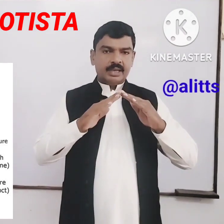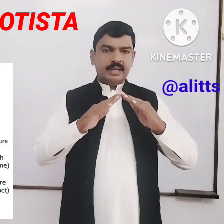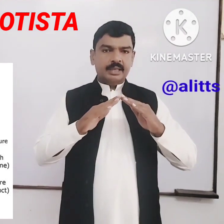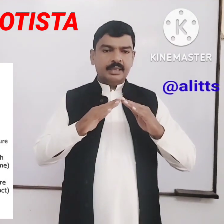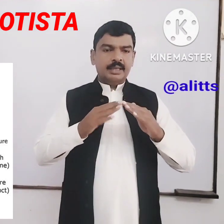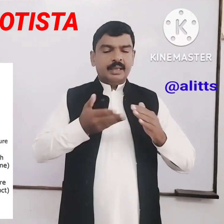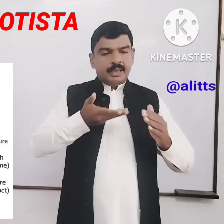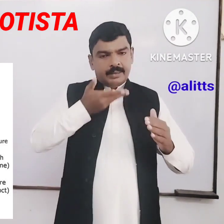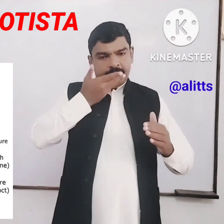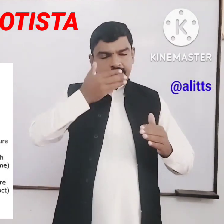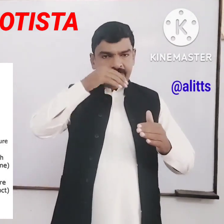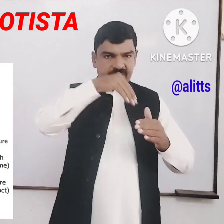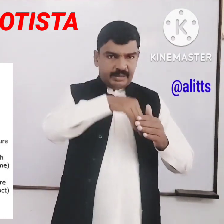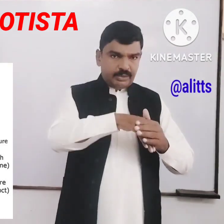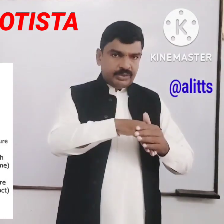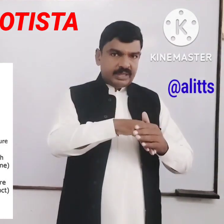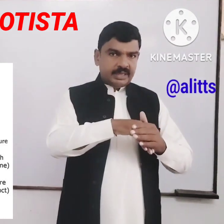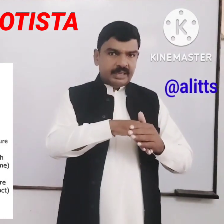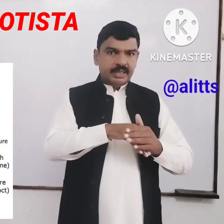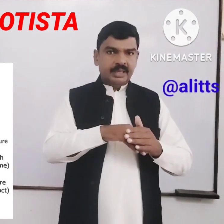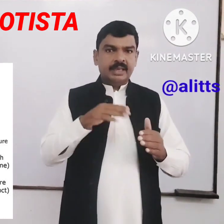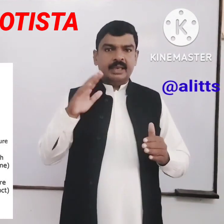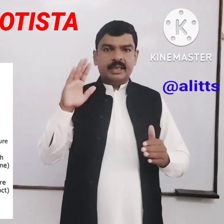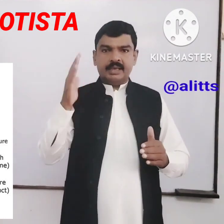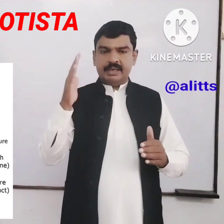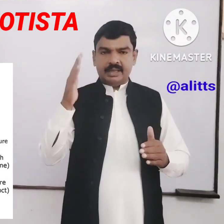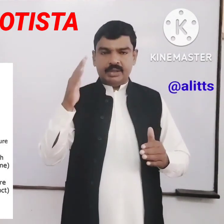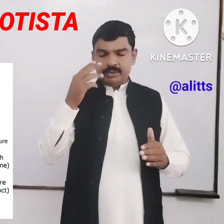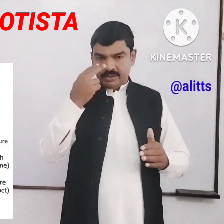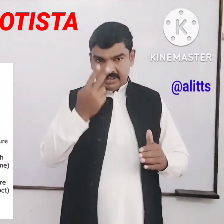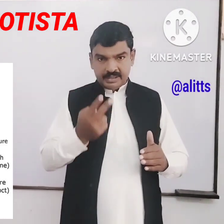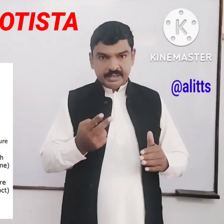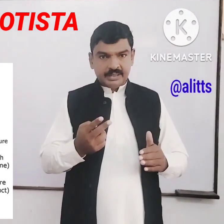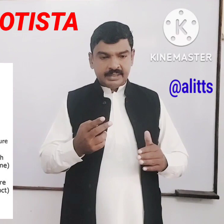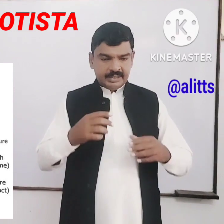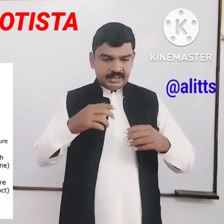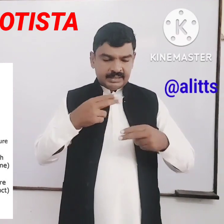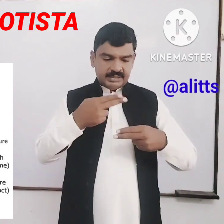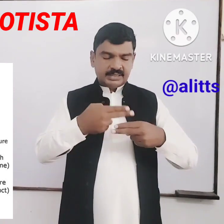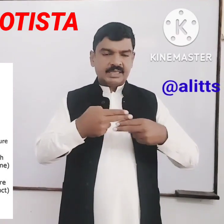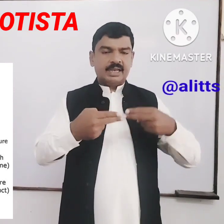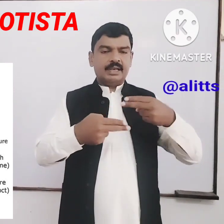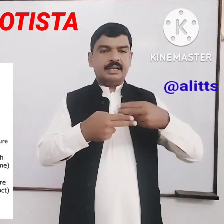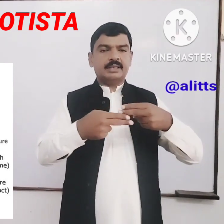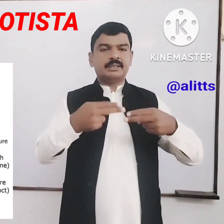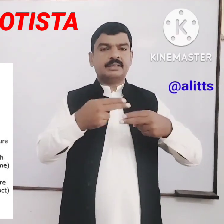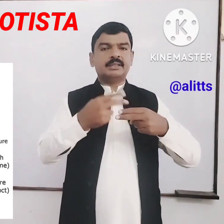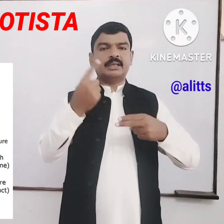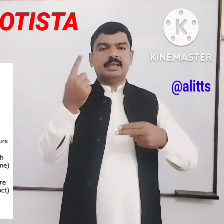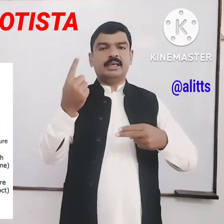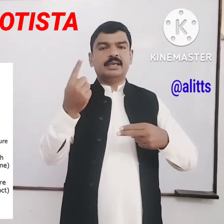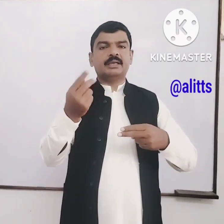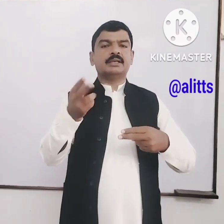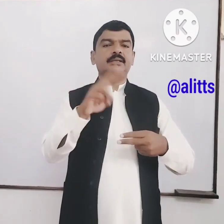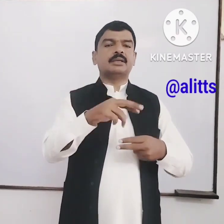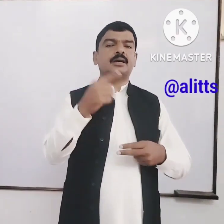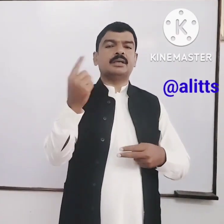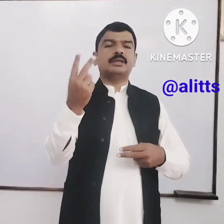गारिका पानी में होता है, ग्रीन होते हैं, सेल एक या 1